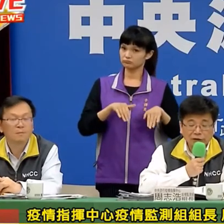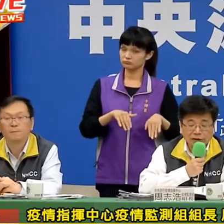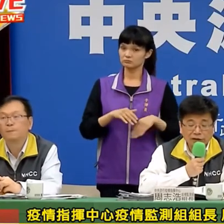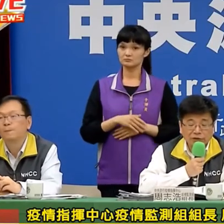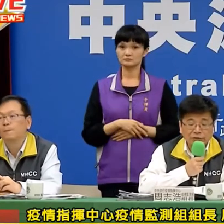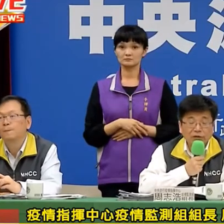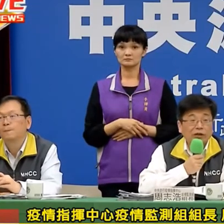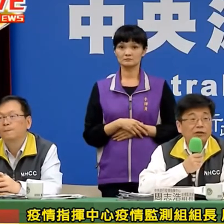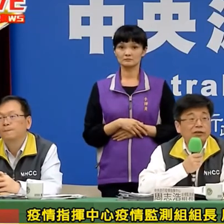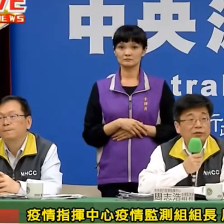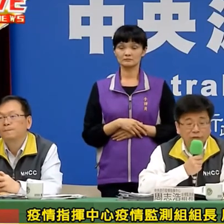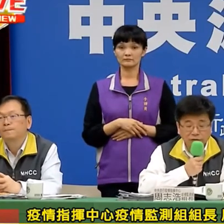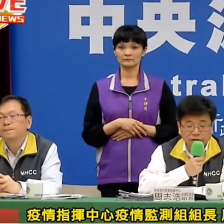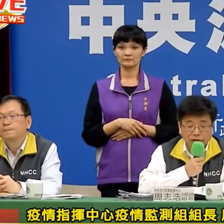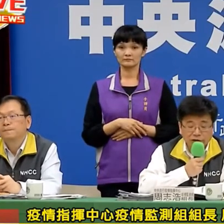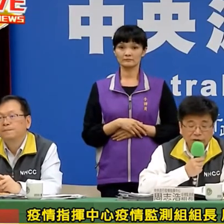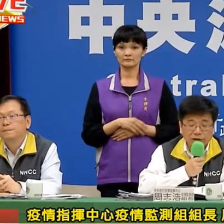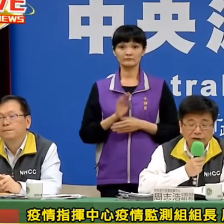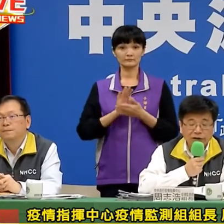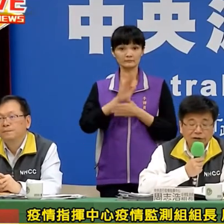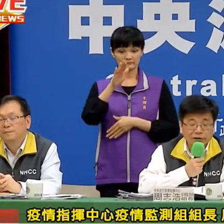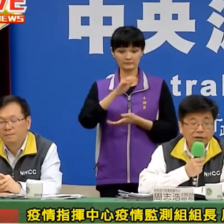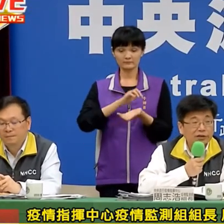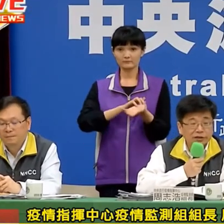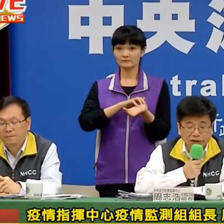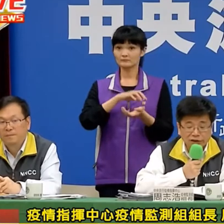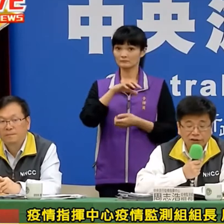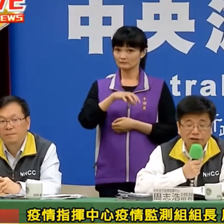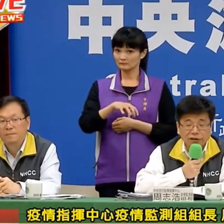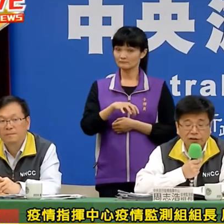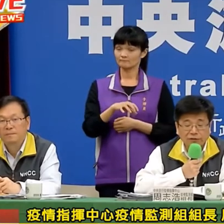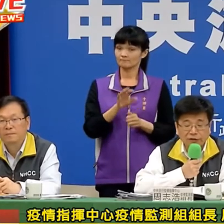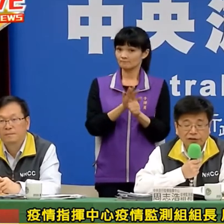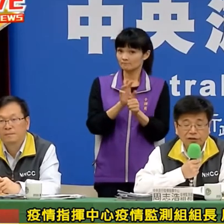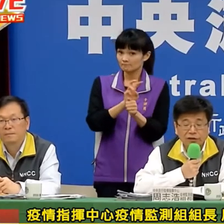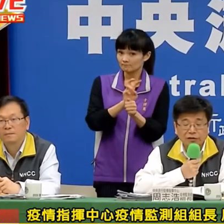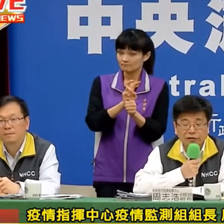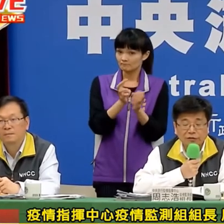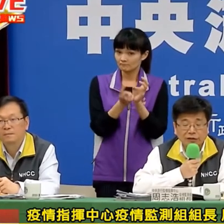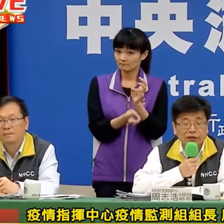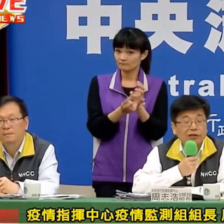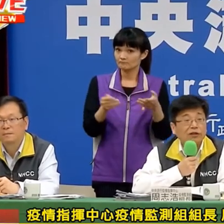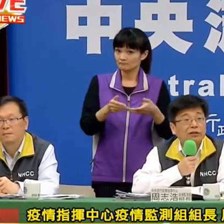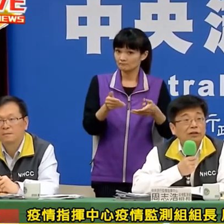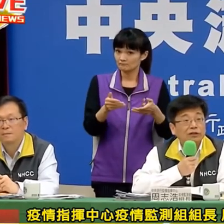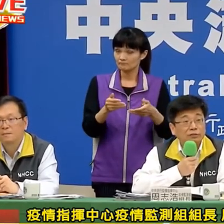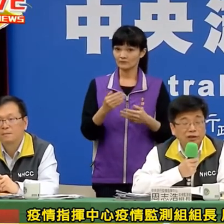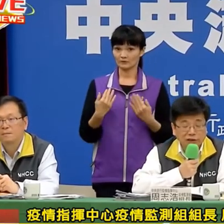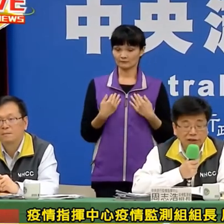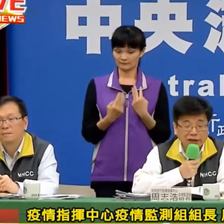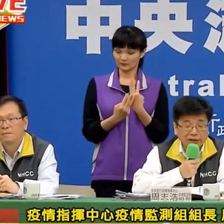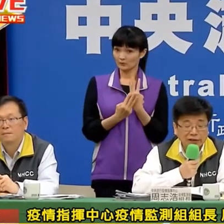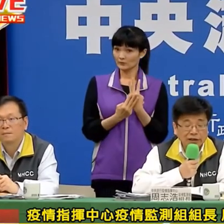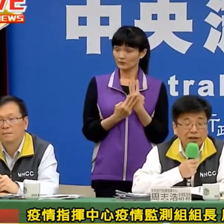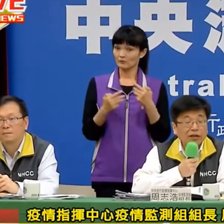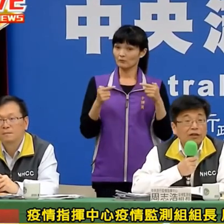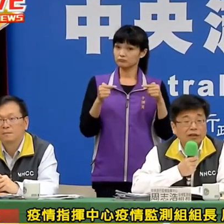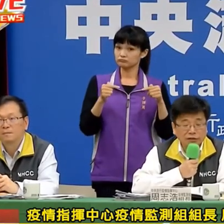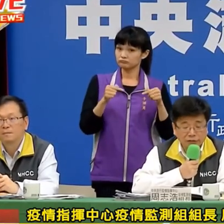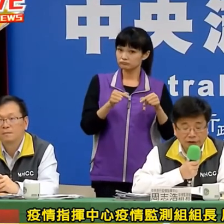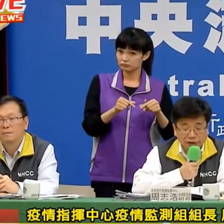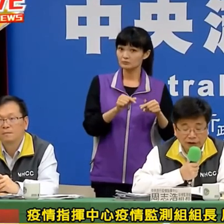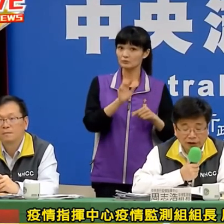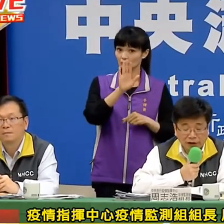里面后来虽然是说哈，经过医院的细心的治疗，他肺炎哈有明显的改